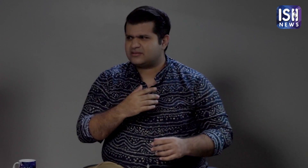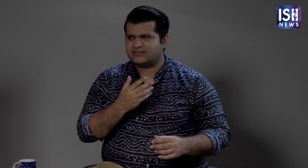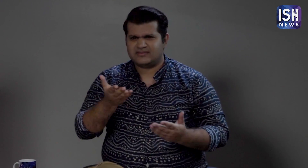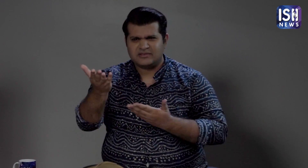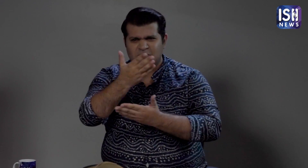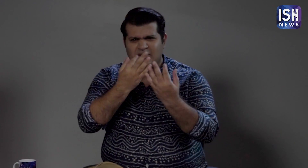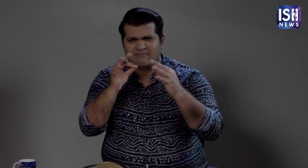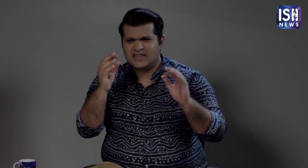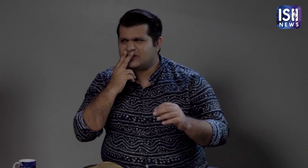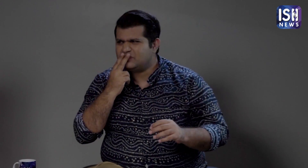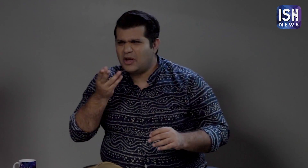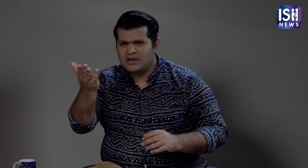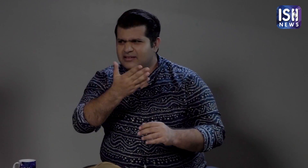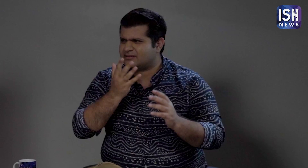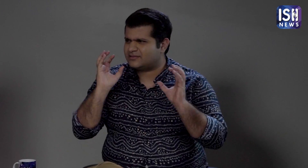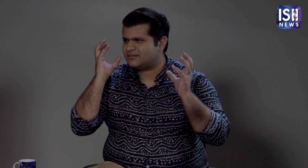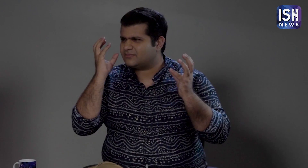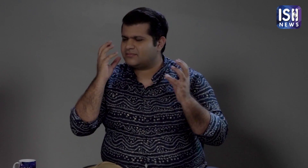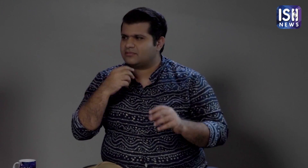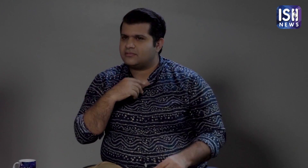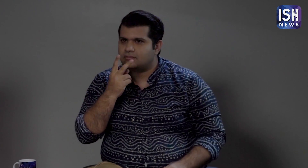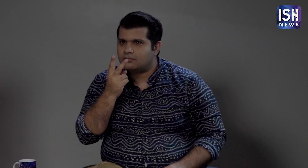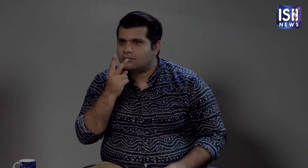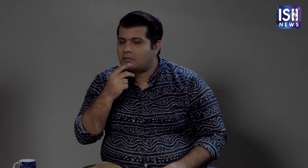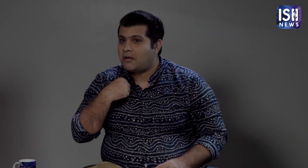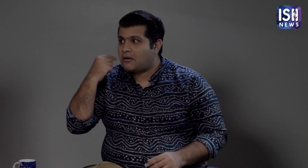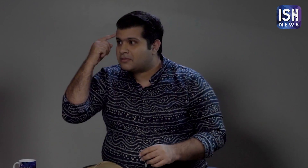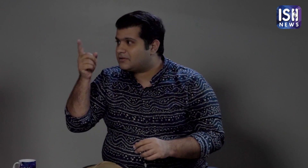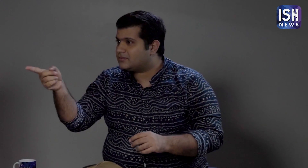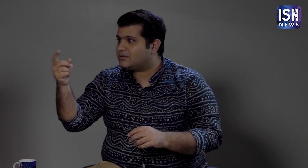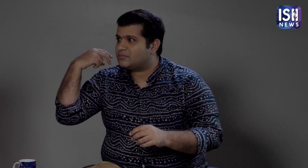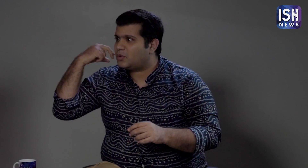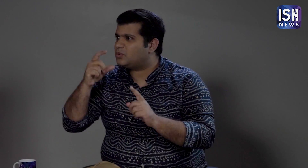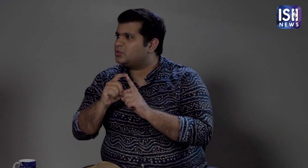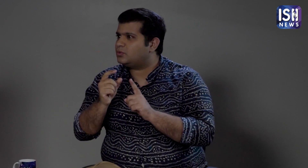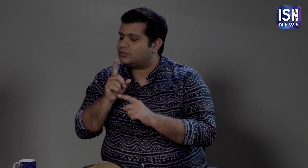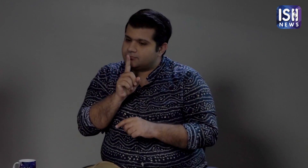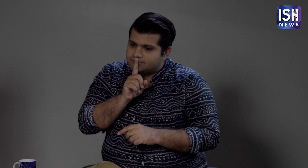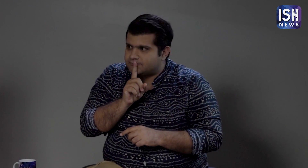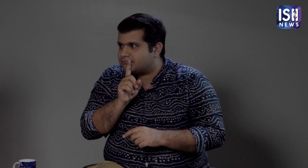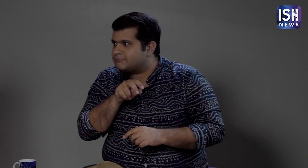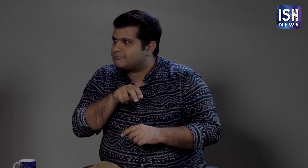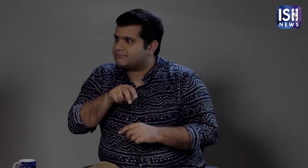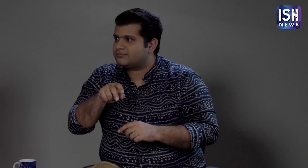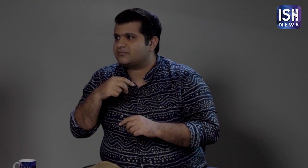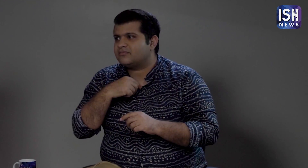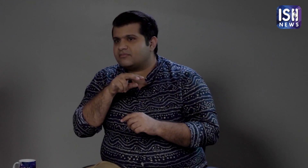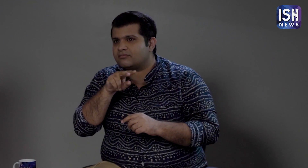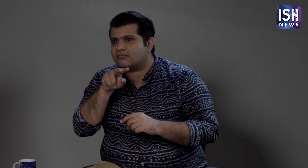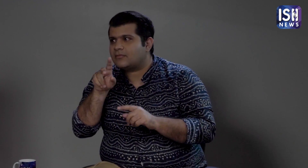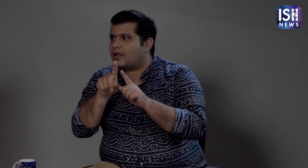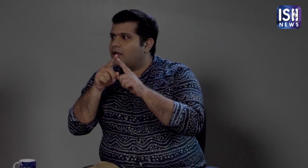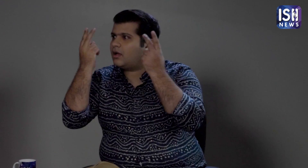तुम अच्छा, वो सिसोटी क्लब में वो पकड़ते हैं, आप लोग सब स्मोक करते हो और वो सब, और तभी आप